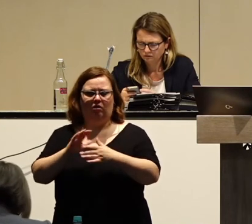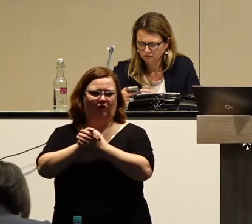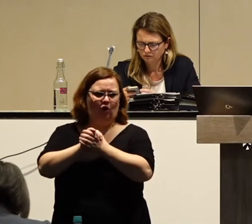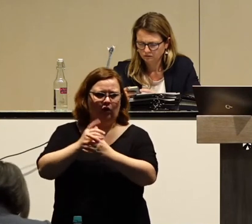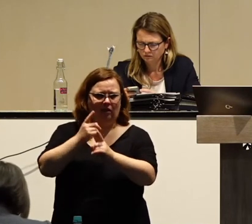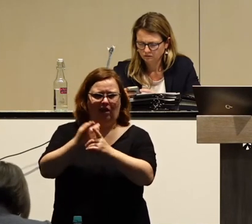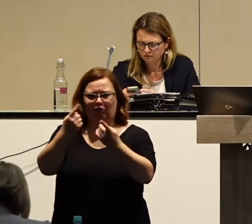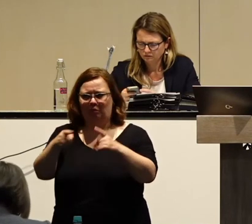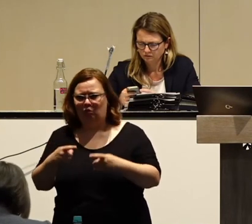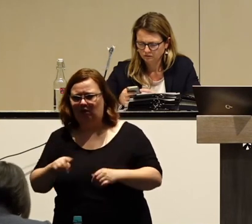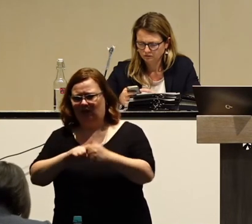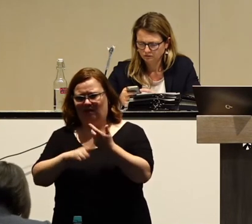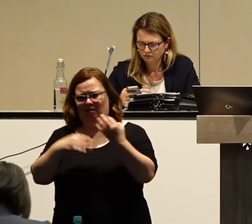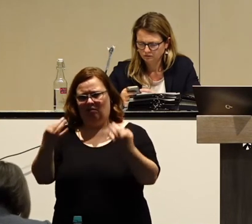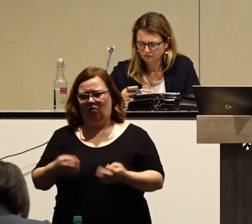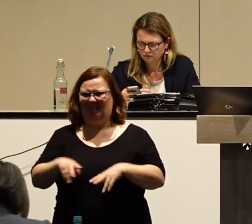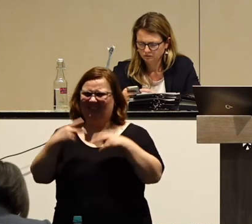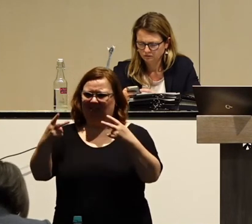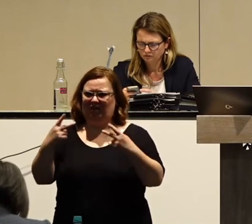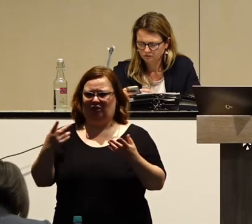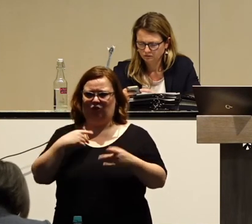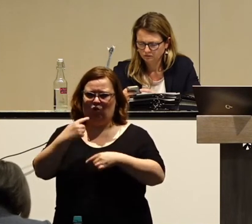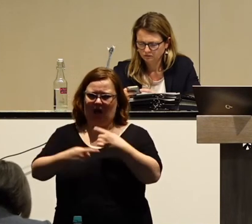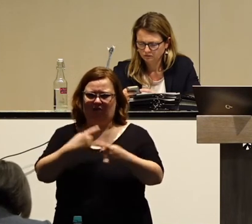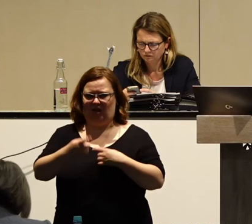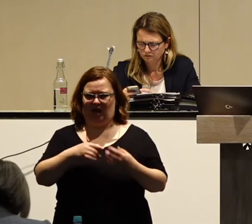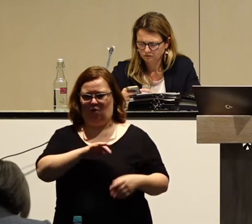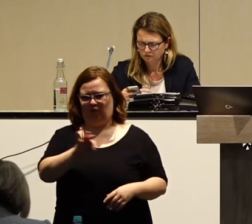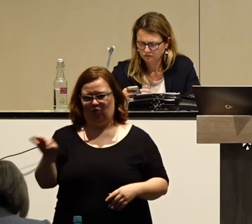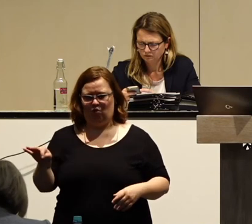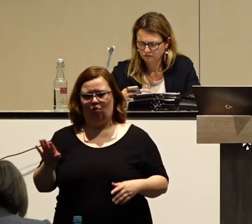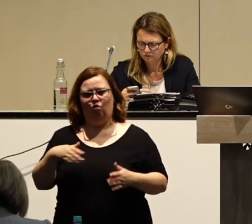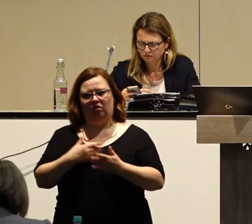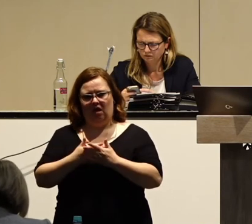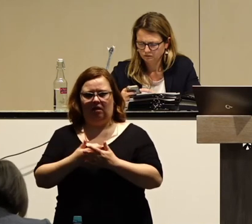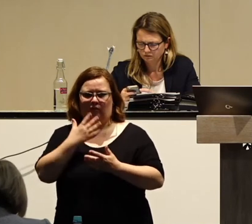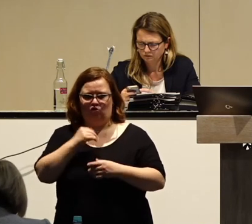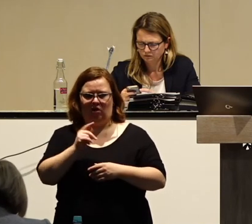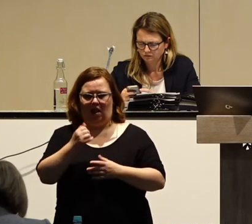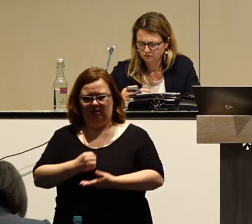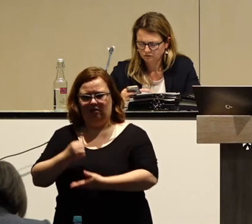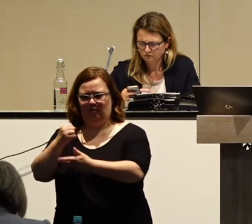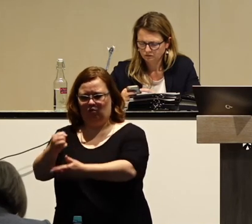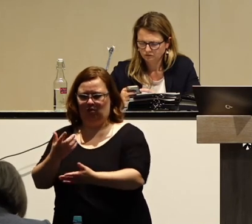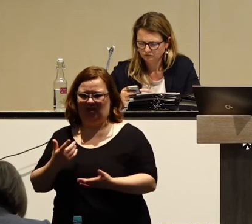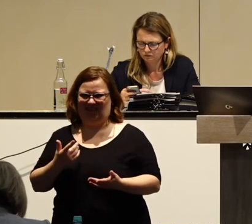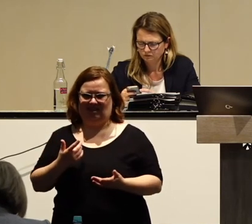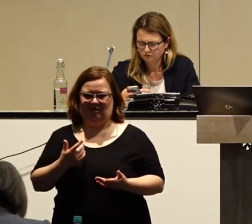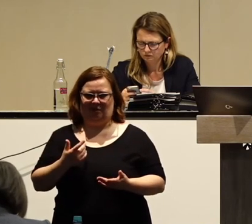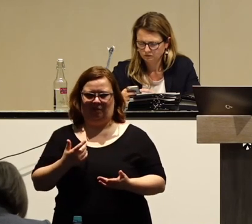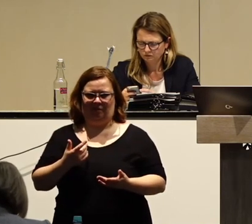treffen, Musik hören. All das ist ganz, ganz wichtig für die Entwicklung von Kindern. Dafür würde ich gerne das Geld mitverwendet wissen